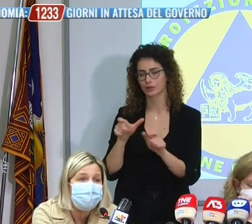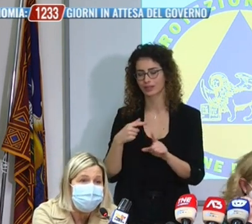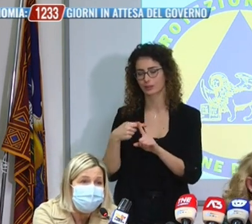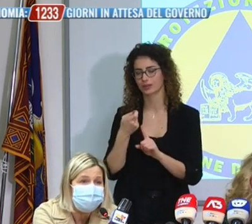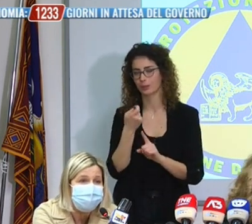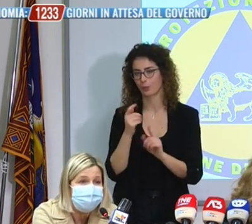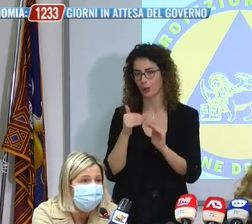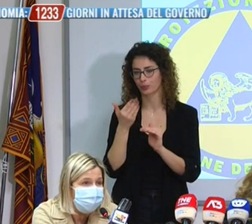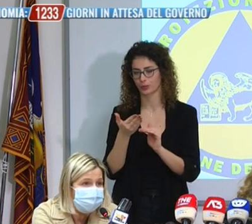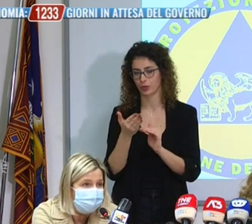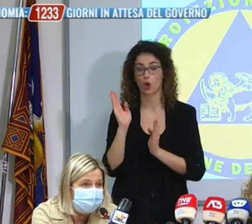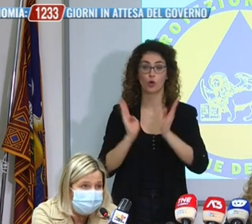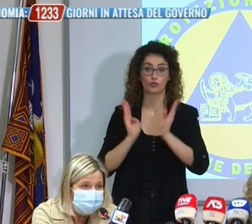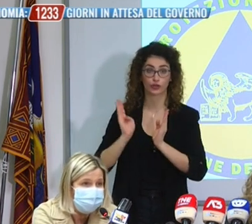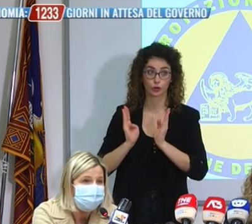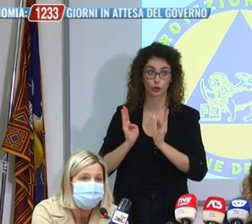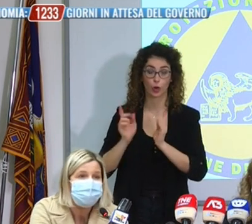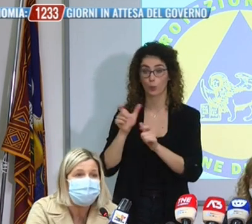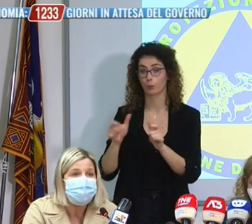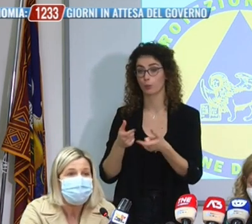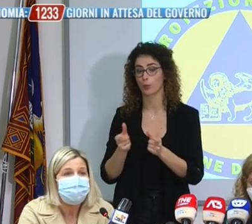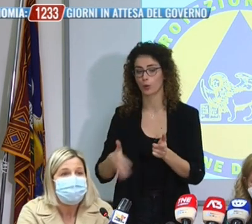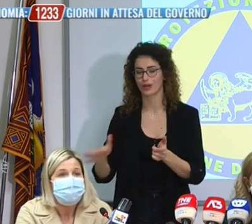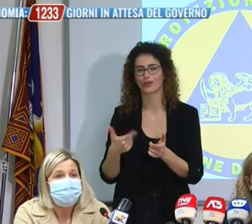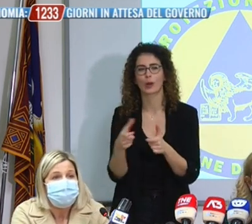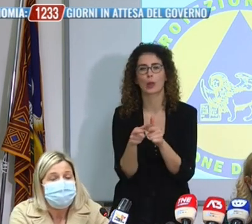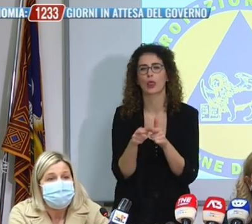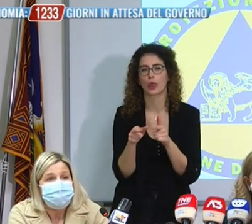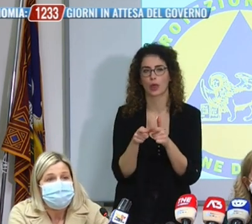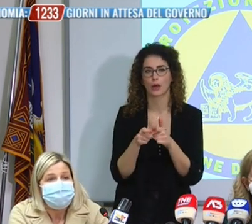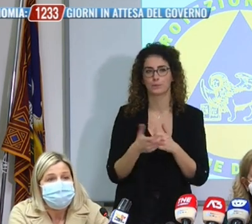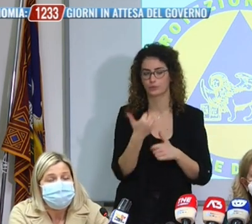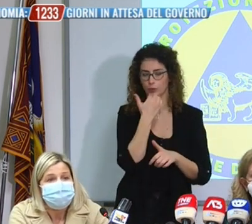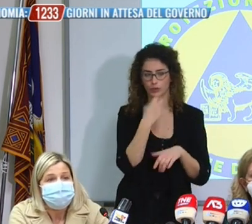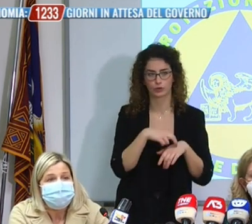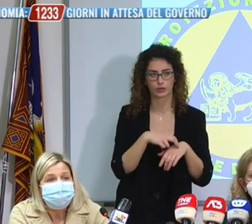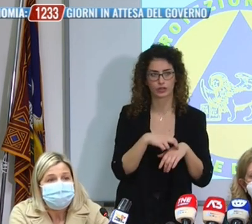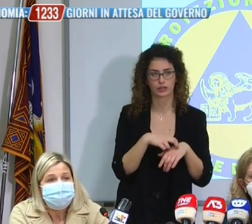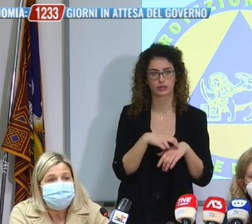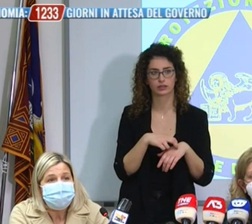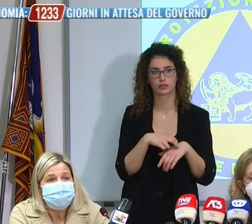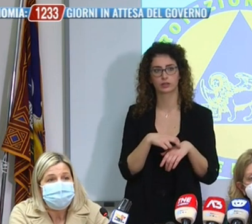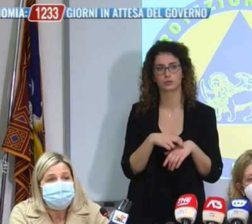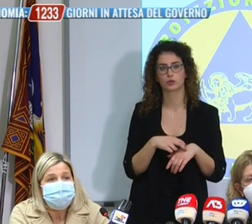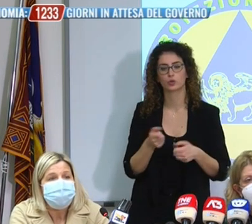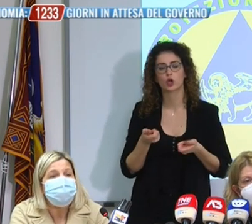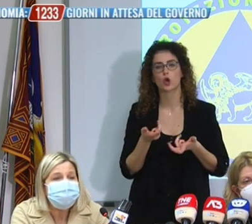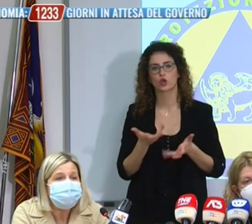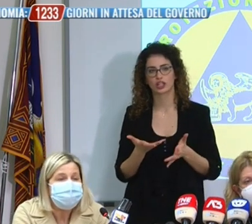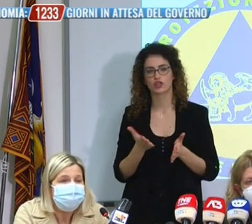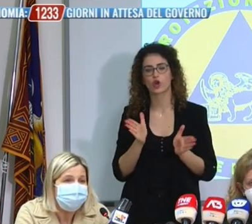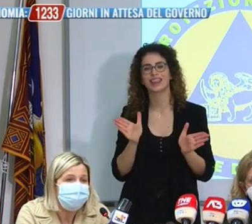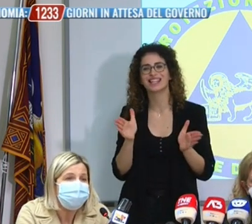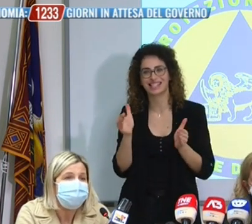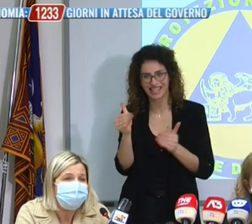insomma alla popolazione, ai comuni piccolini, questo. Scusi, ma dottoressa, il conteggio quindi è sul distretto, cioè sul voi